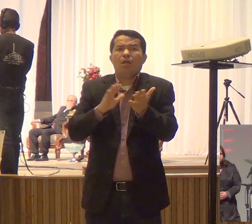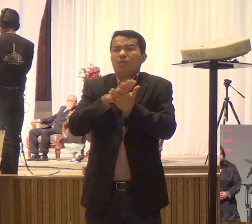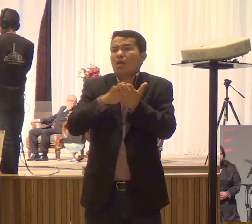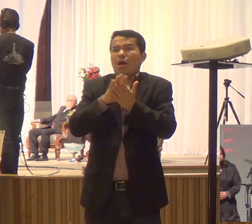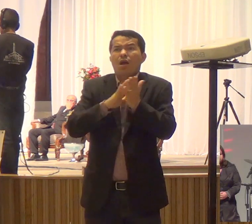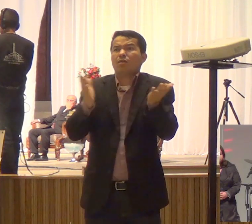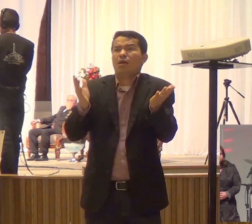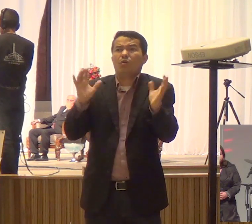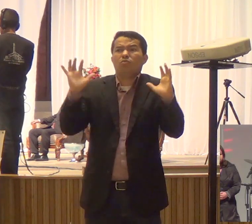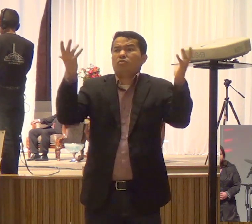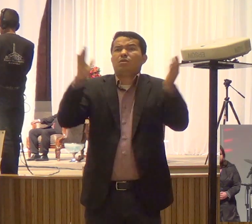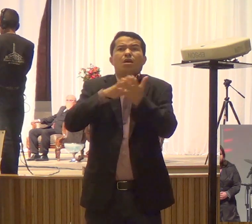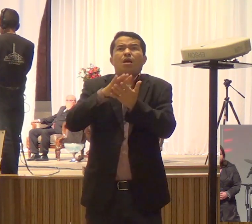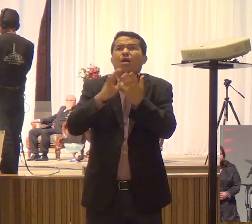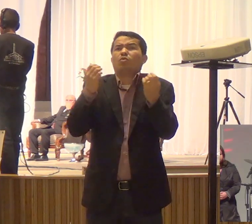está ouvindo.